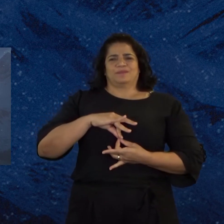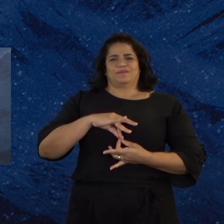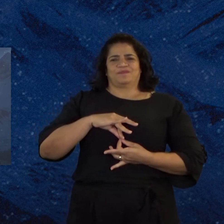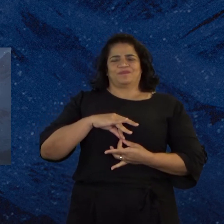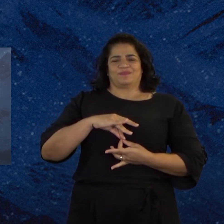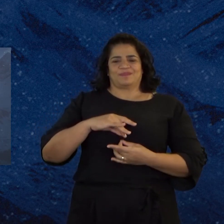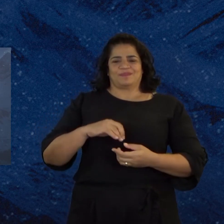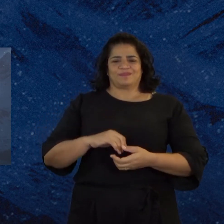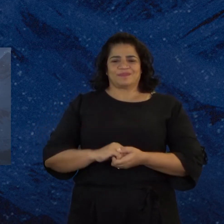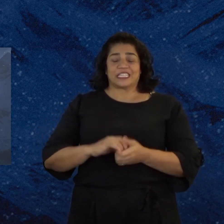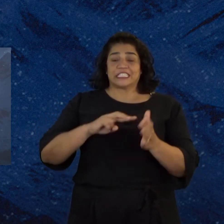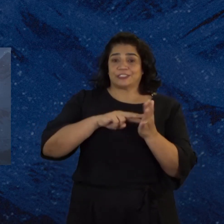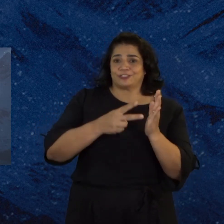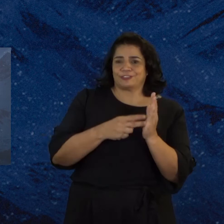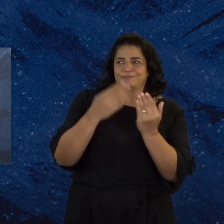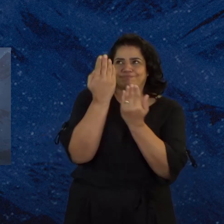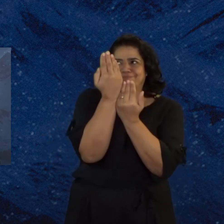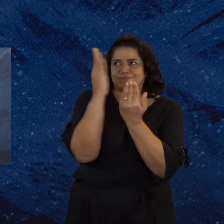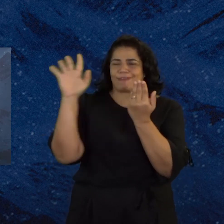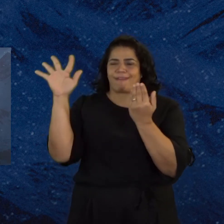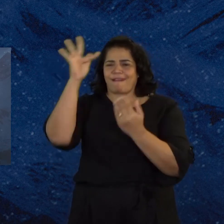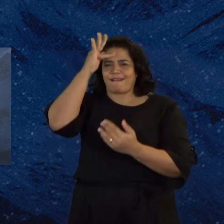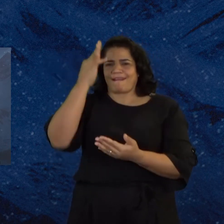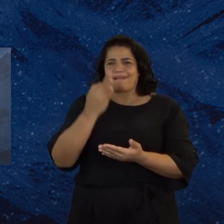espiritual. Quando você fala assim,